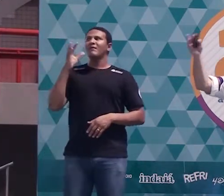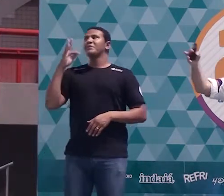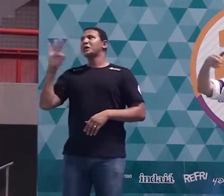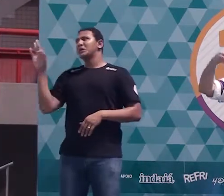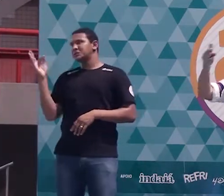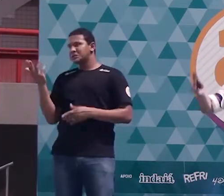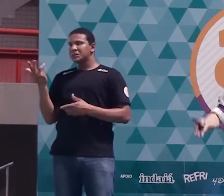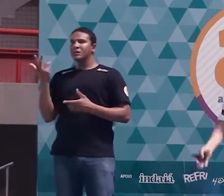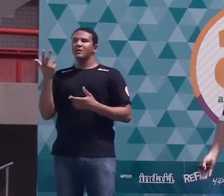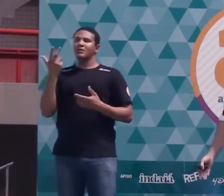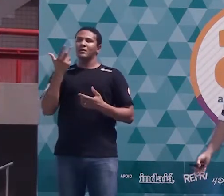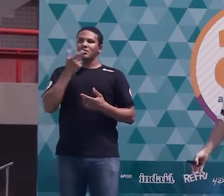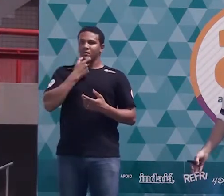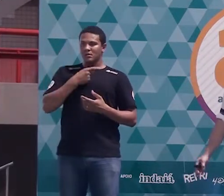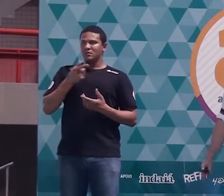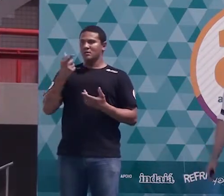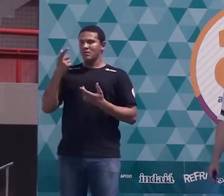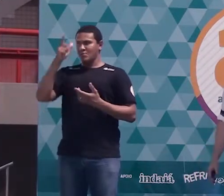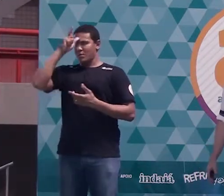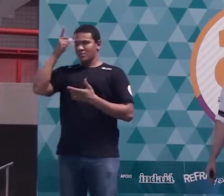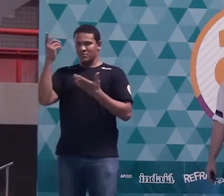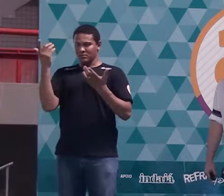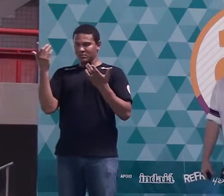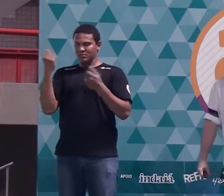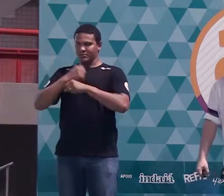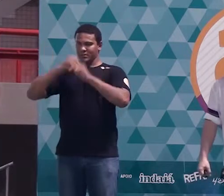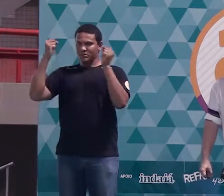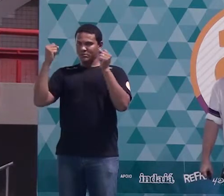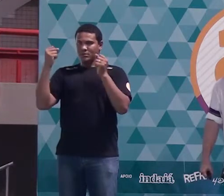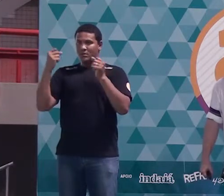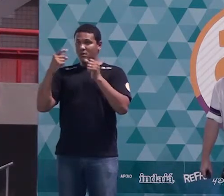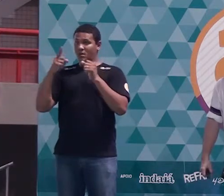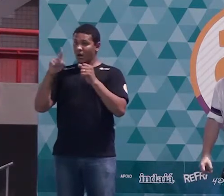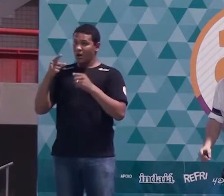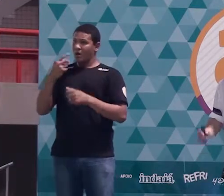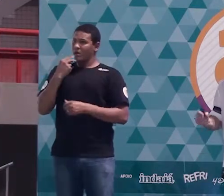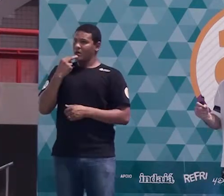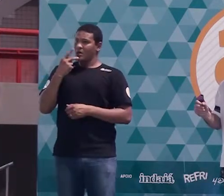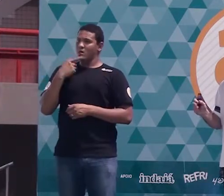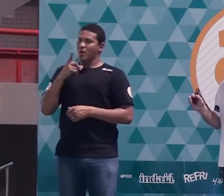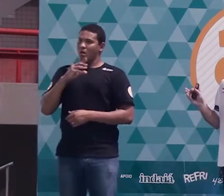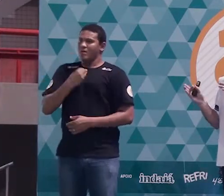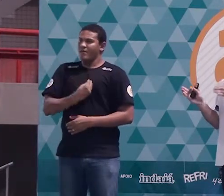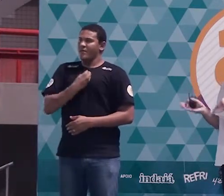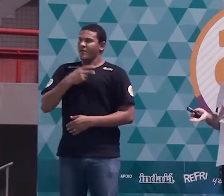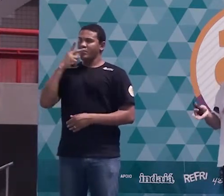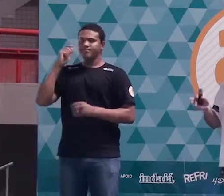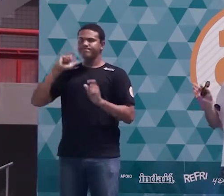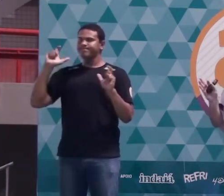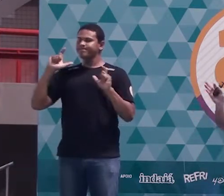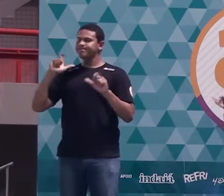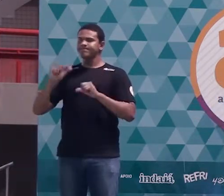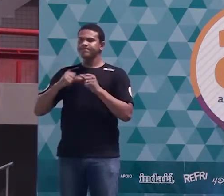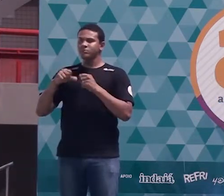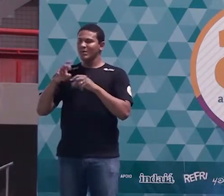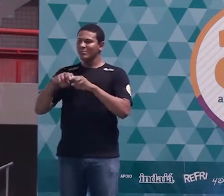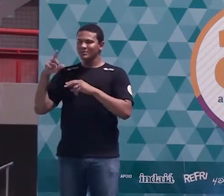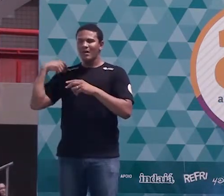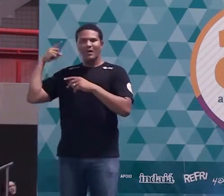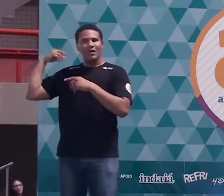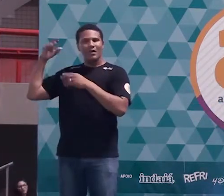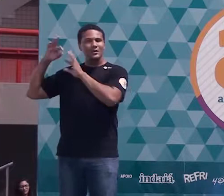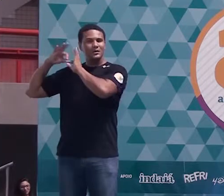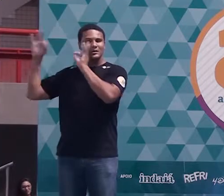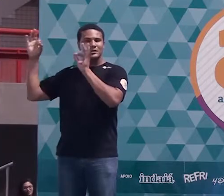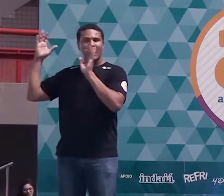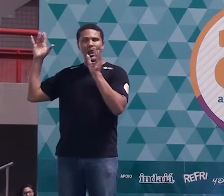francês, inglês, alemão, não dá. A língua, ela é viva. Do mesmo jeito que o vamos-nos em boa hora